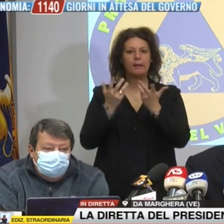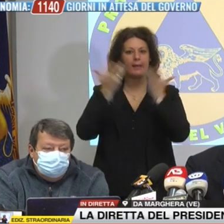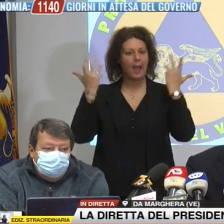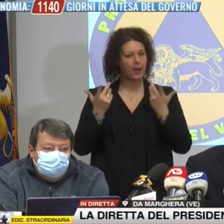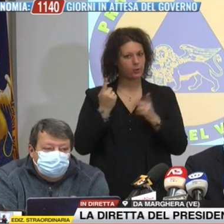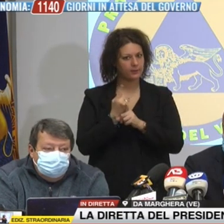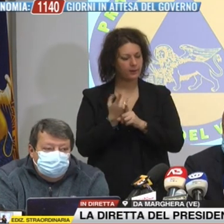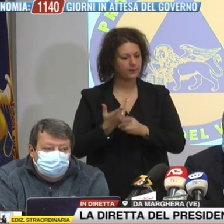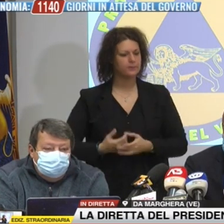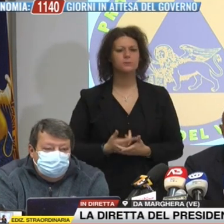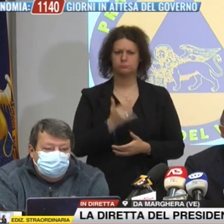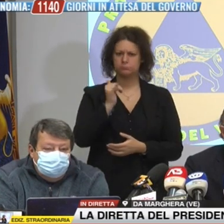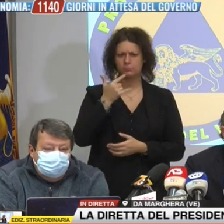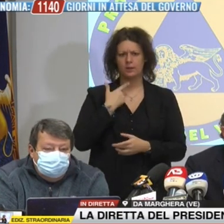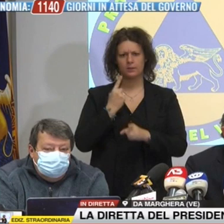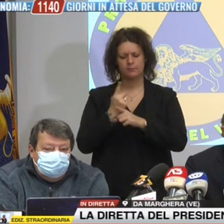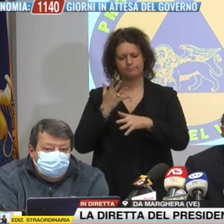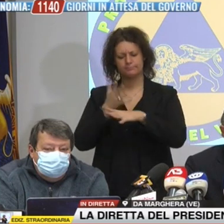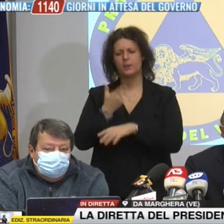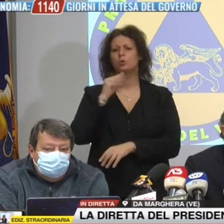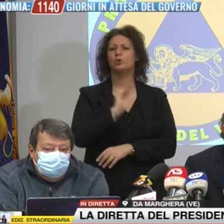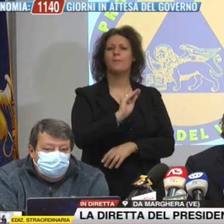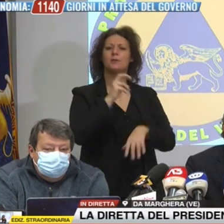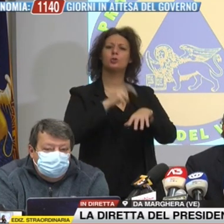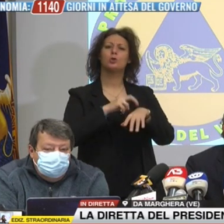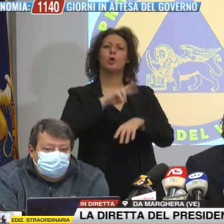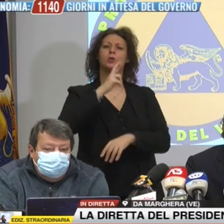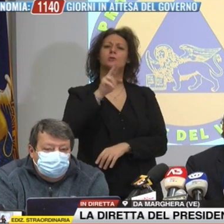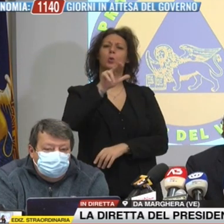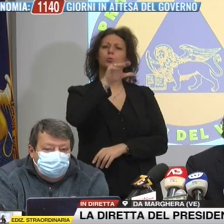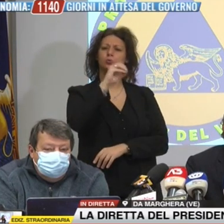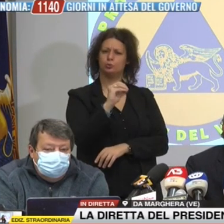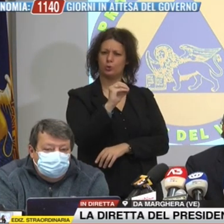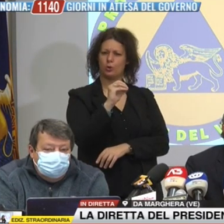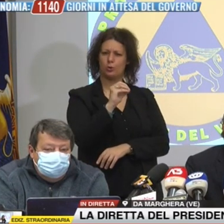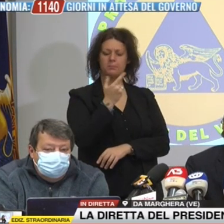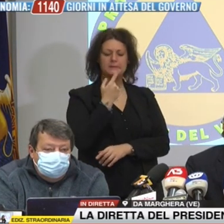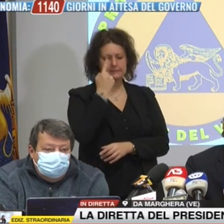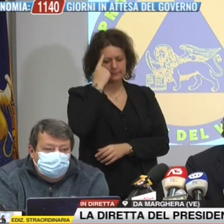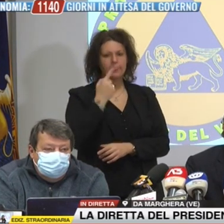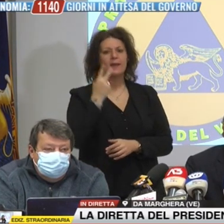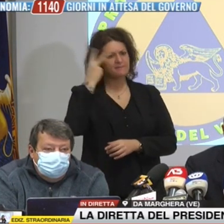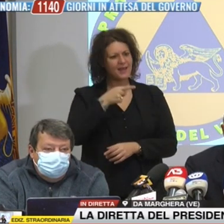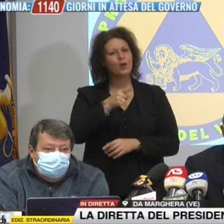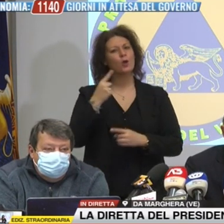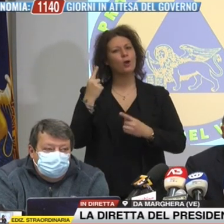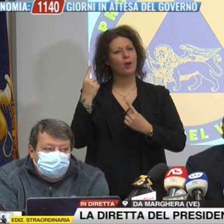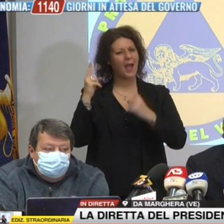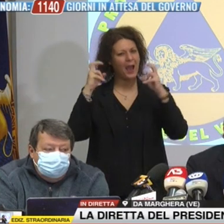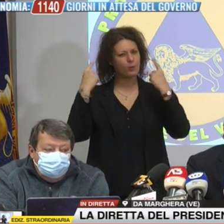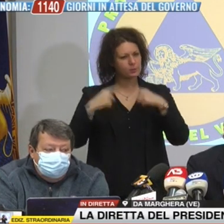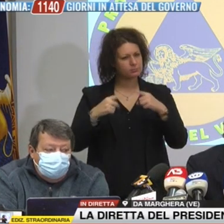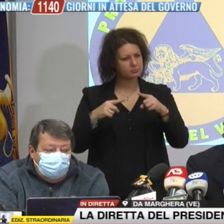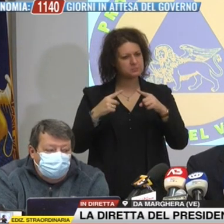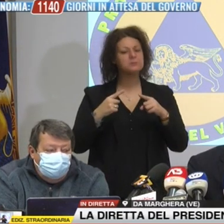alla dottoressa Russo di chiarire questo aspetto. Sinceramente questa questione mi è stata posta anche ieri sera da altro estraneo, mi ha scritto